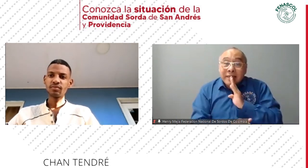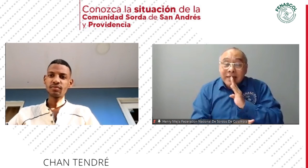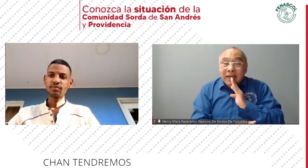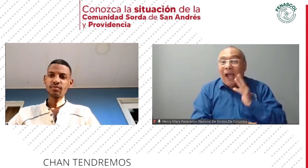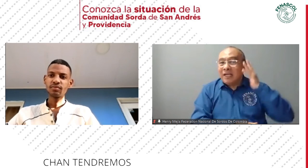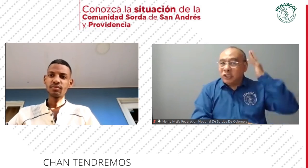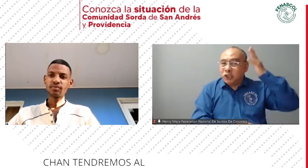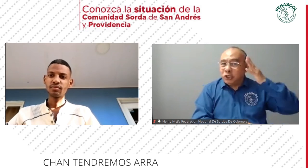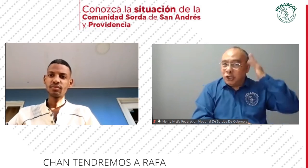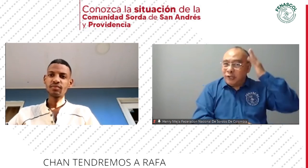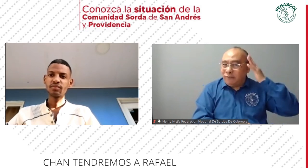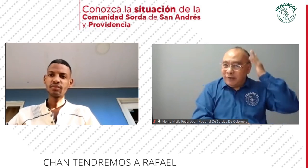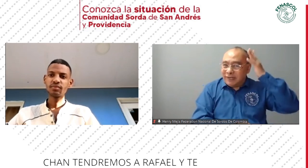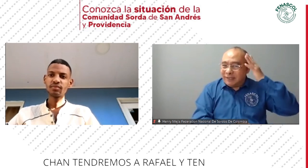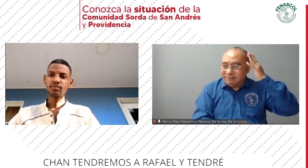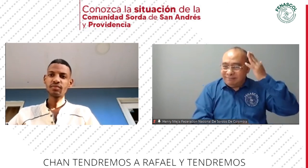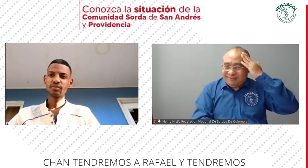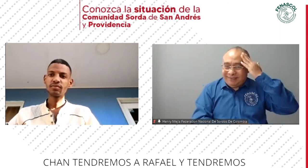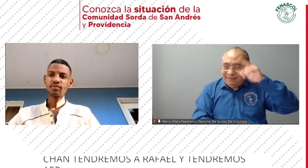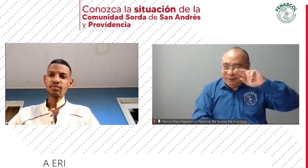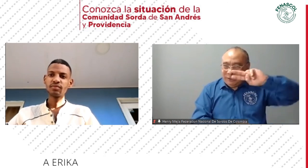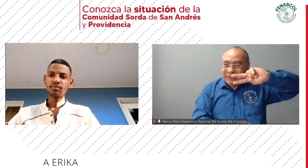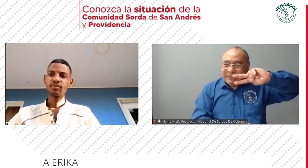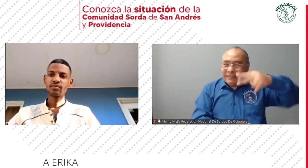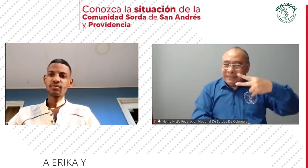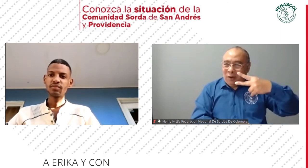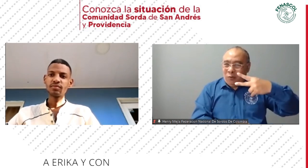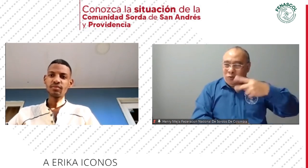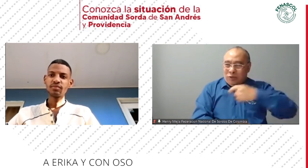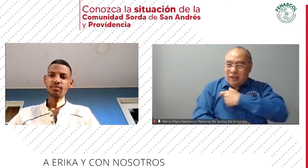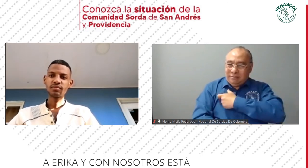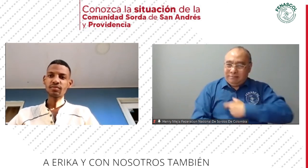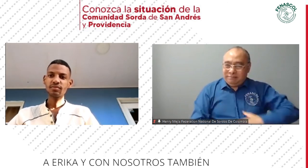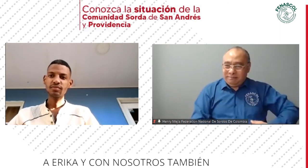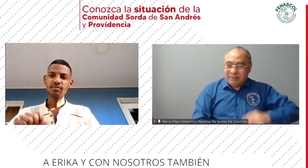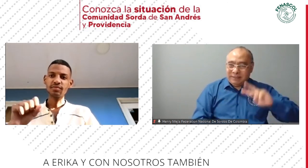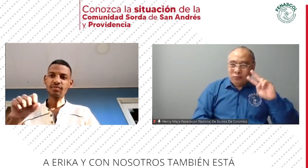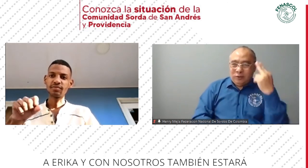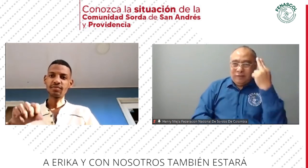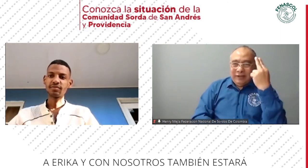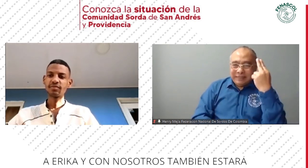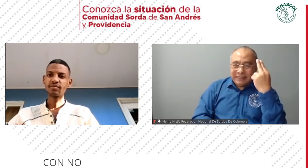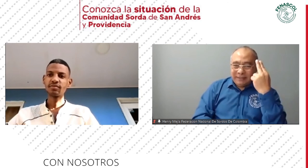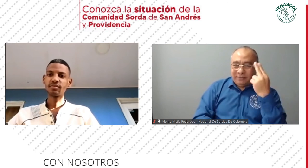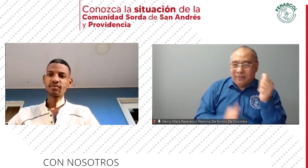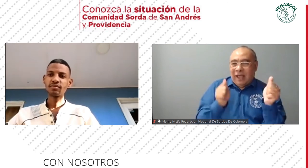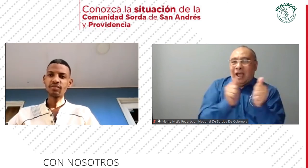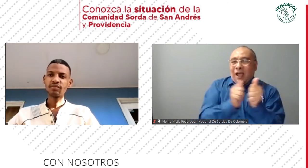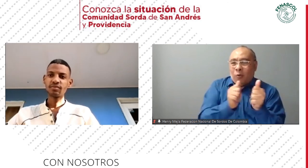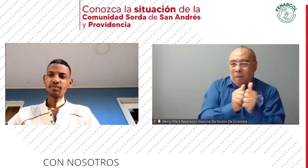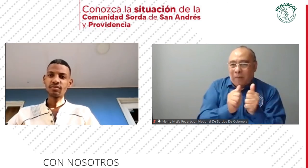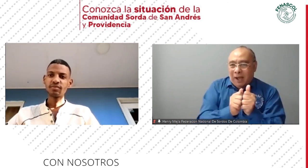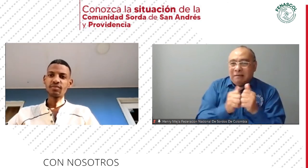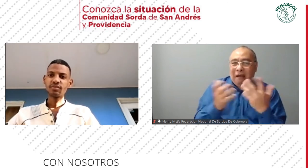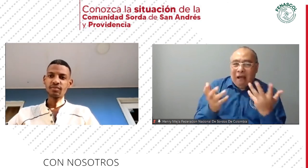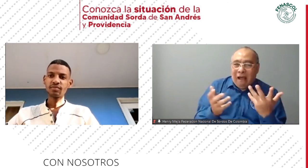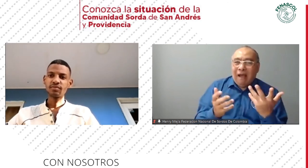tendremos a rafael y tendremos a erika y con nosotros también estará con nosotros